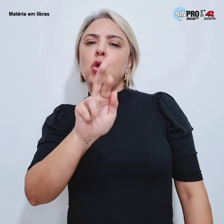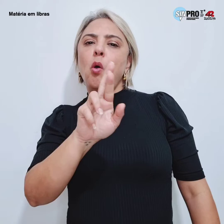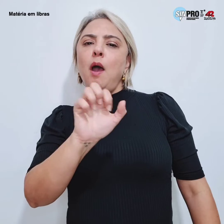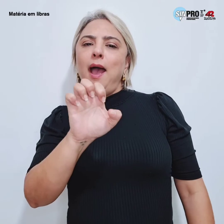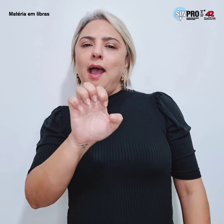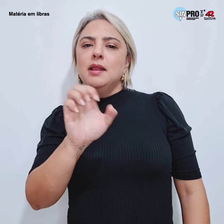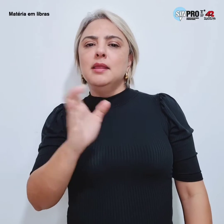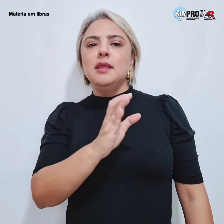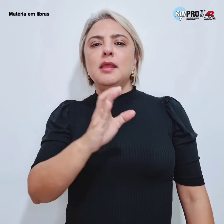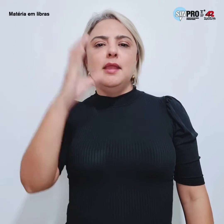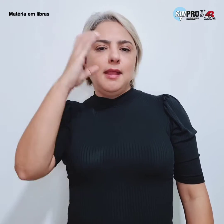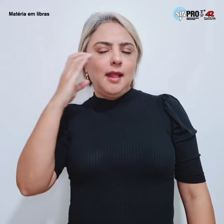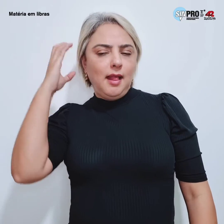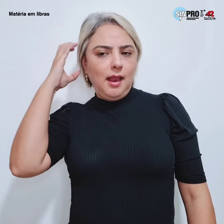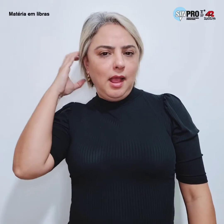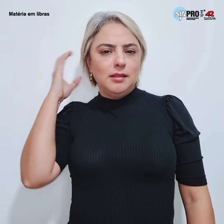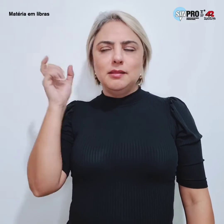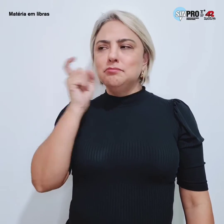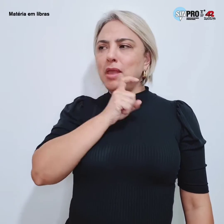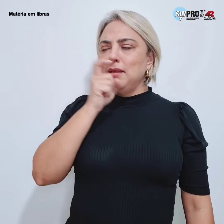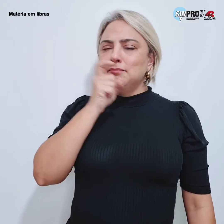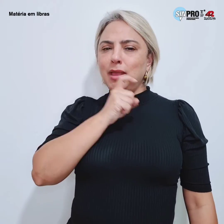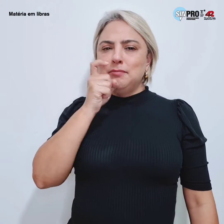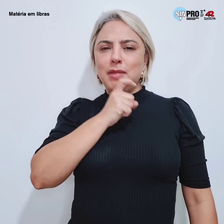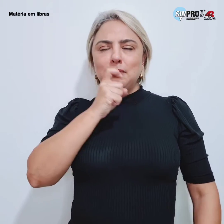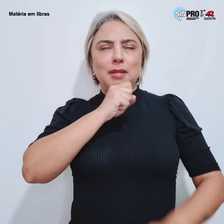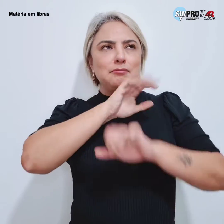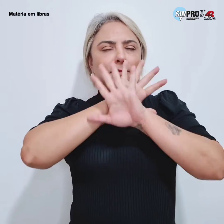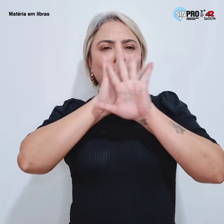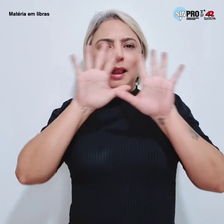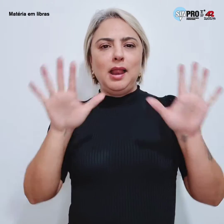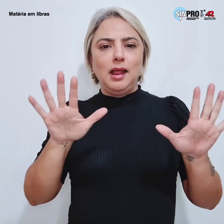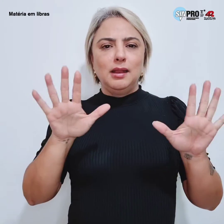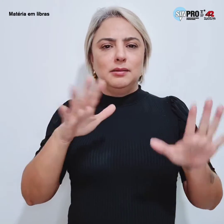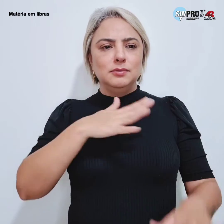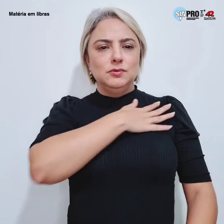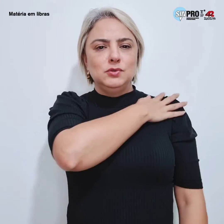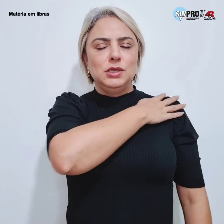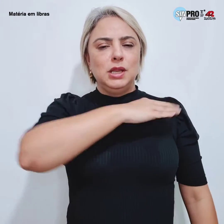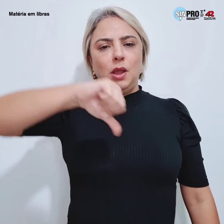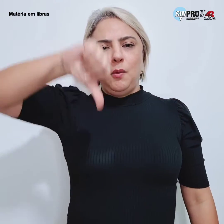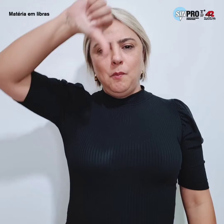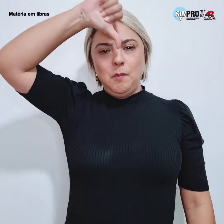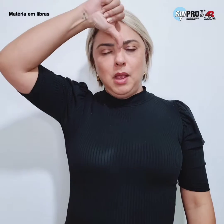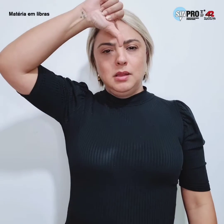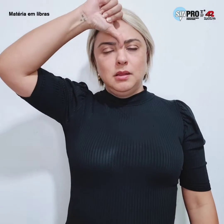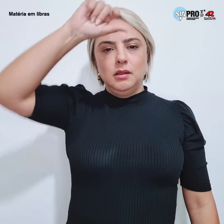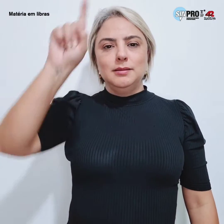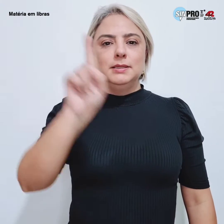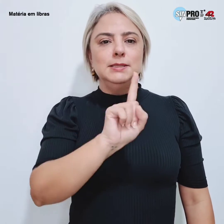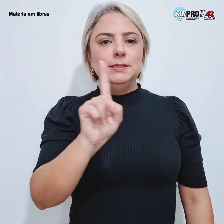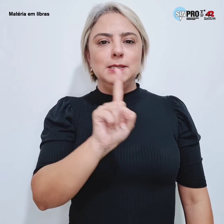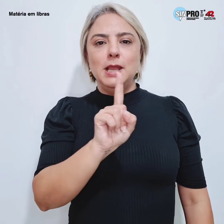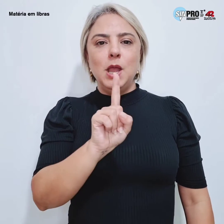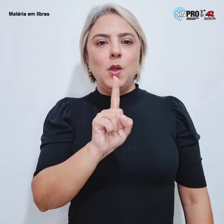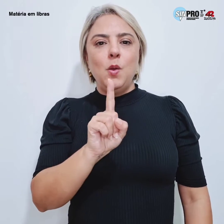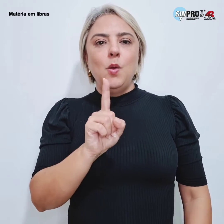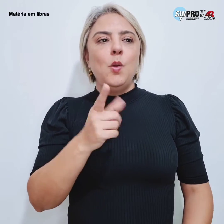Antunes, as mentiras explícitas do general Pazuello não resistiram à farta